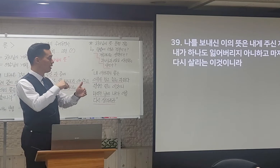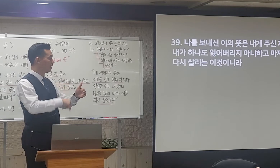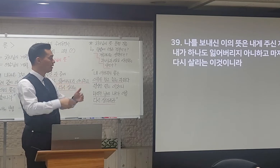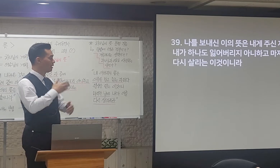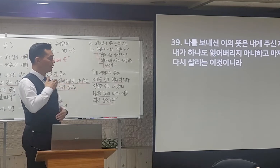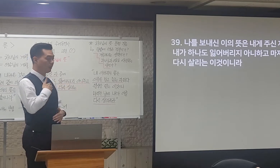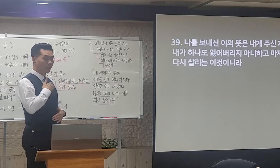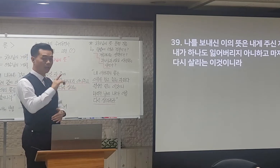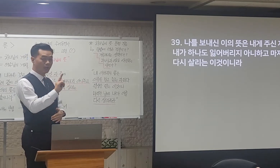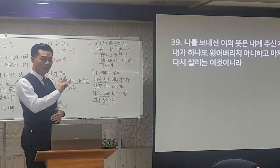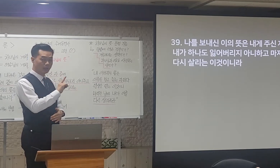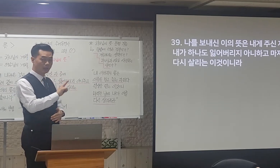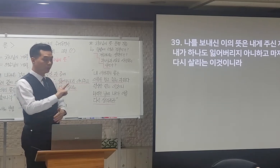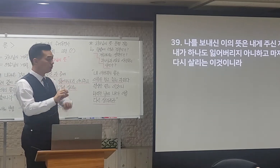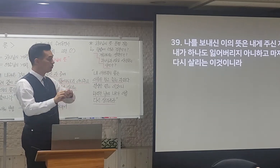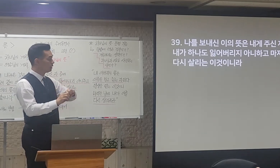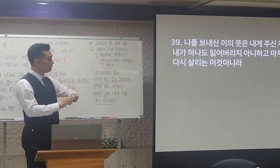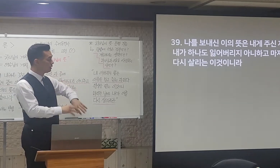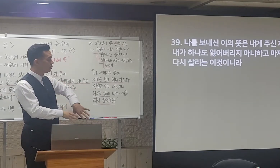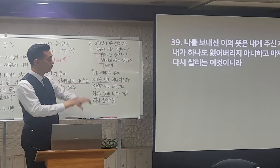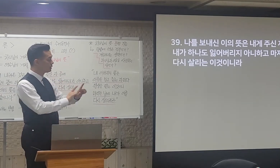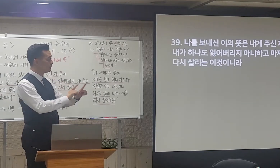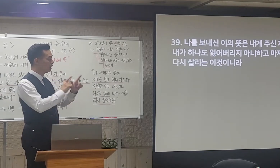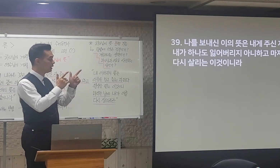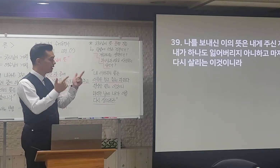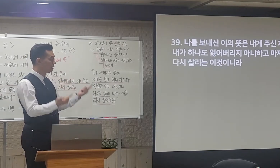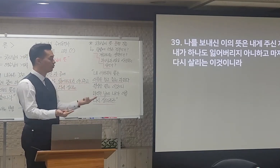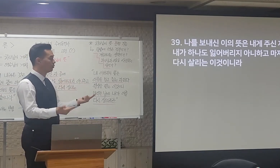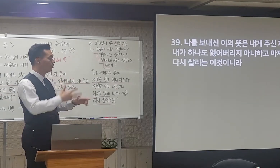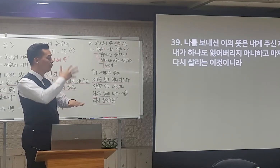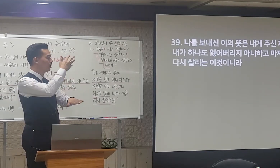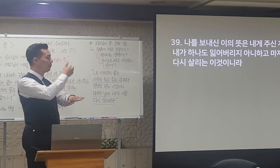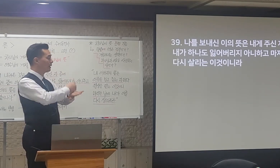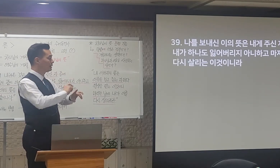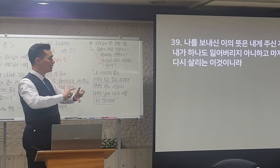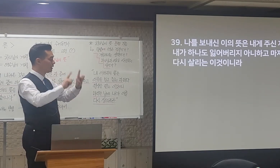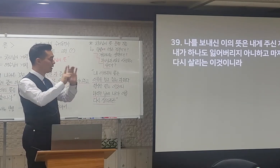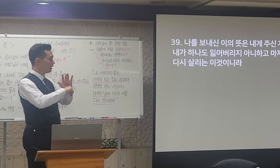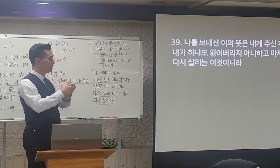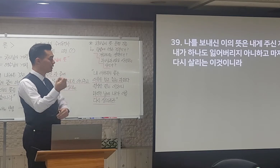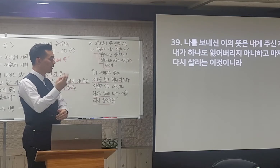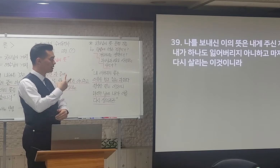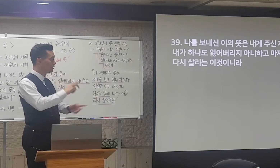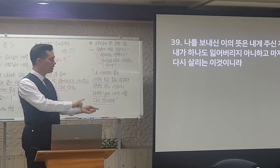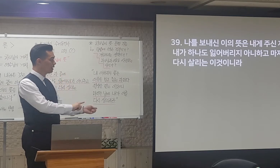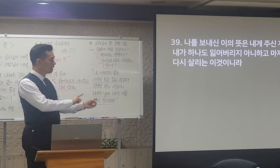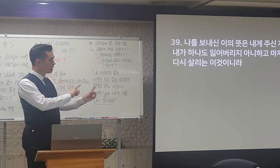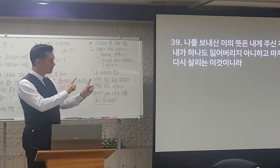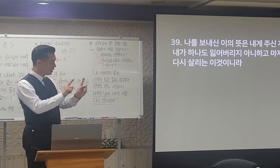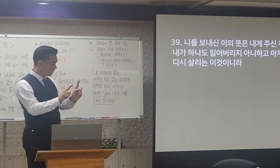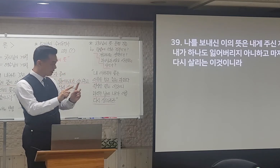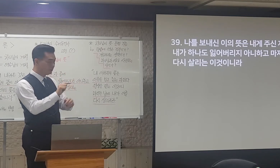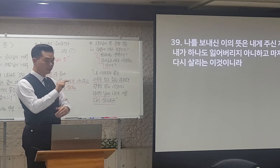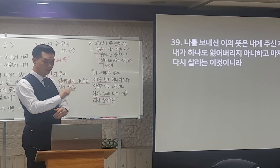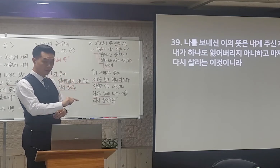중에 내가 하나도 잃어보지 아니하고 마지막 날에 다시 살리는